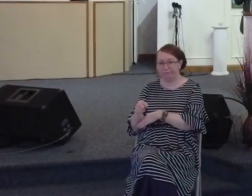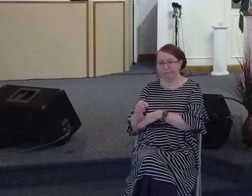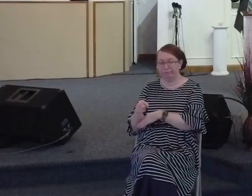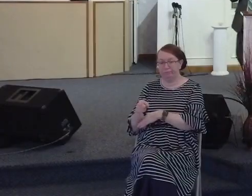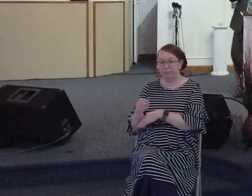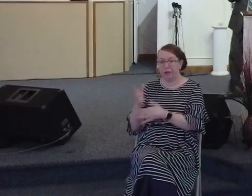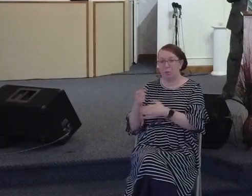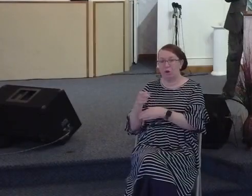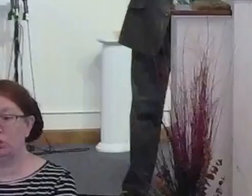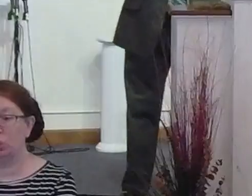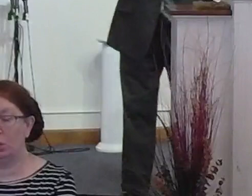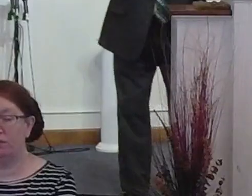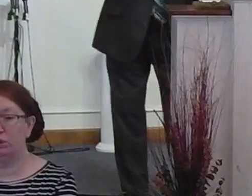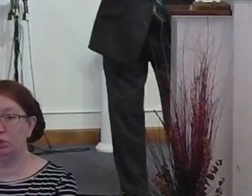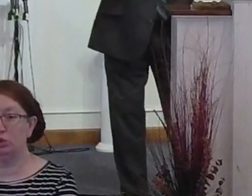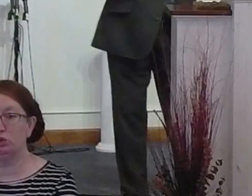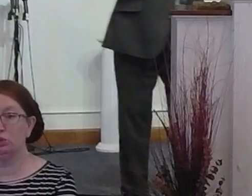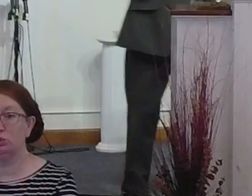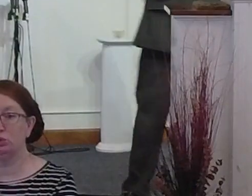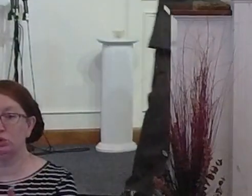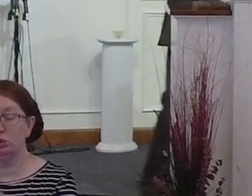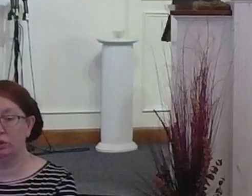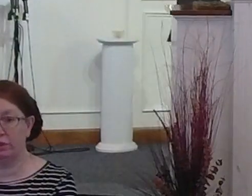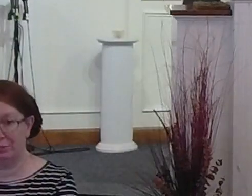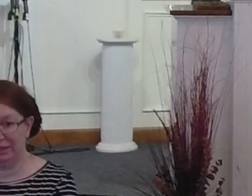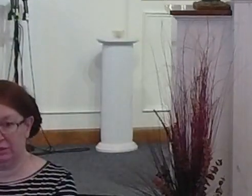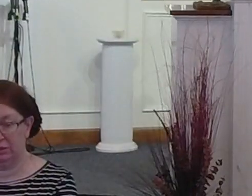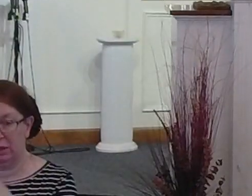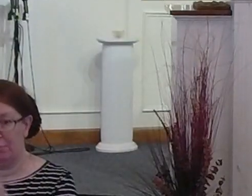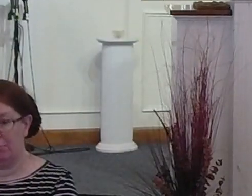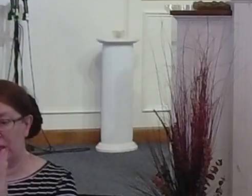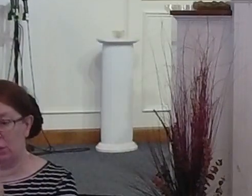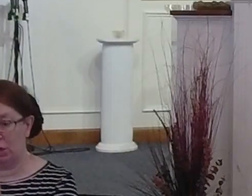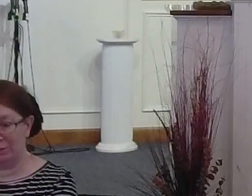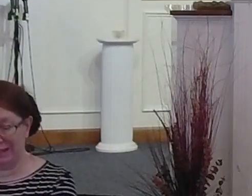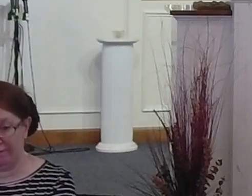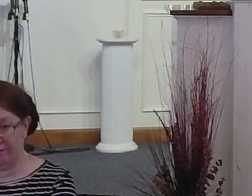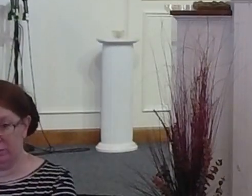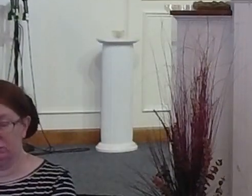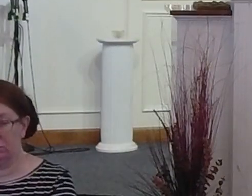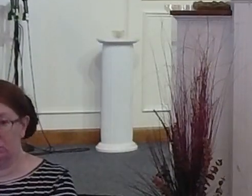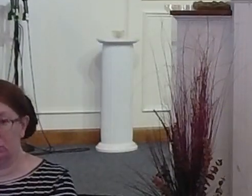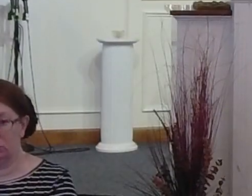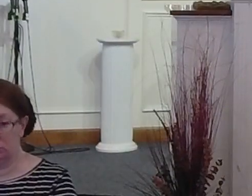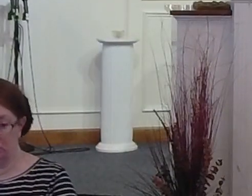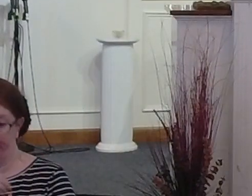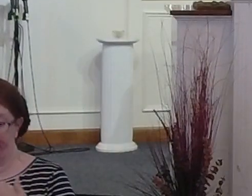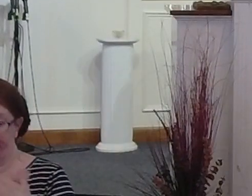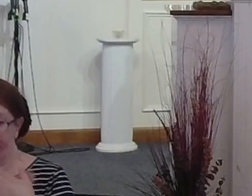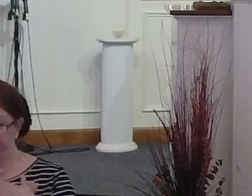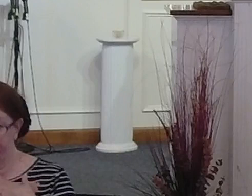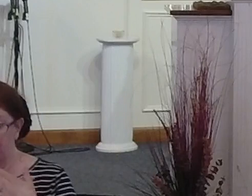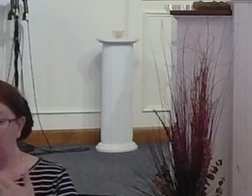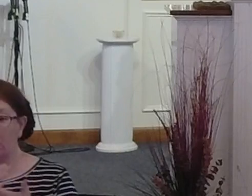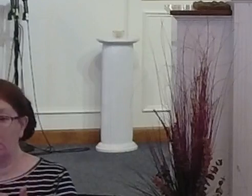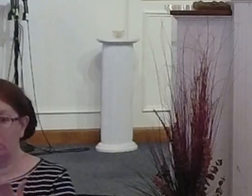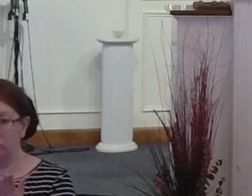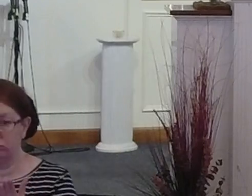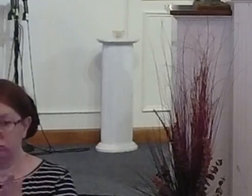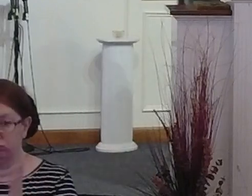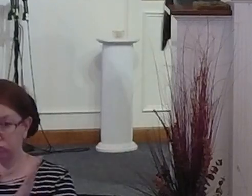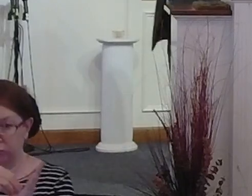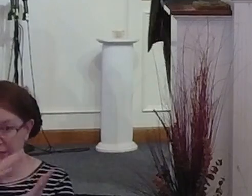Y entre todo el mundo yo te voy a elegir y te voy a dar para mí y voy a ponerla en tus corazones y lo voy a